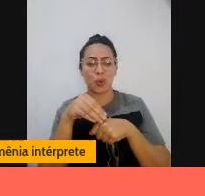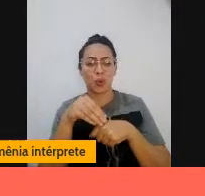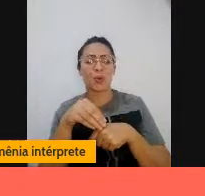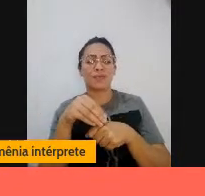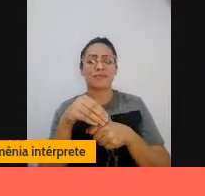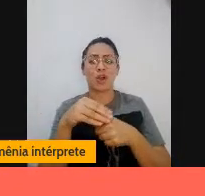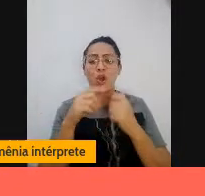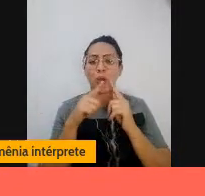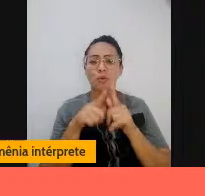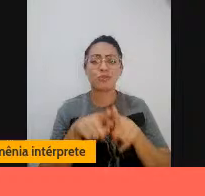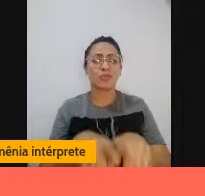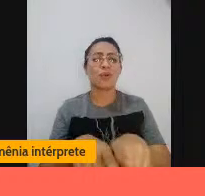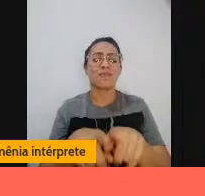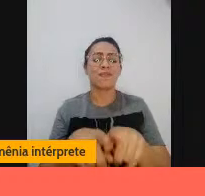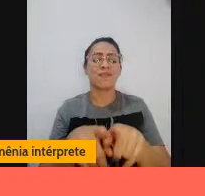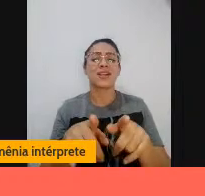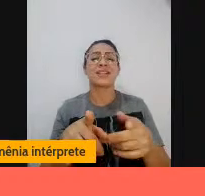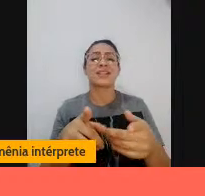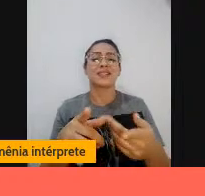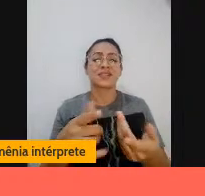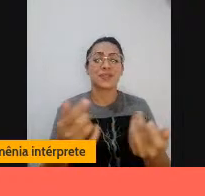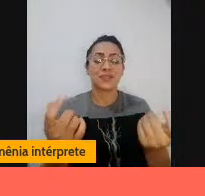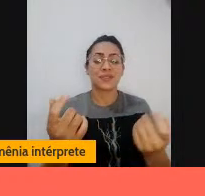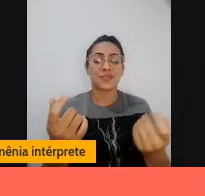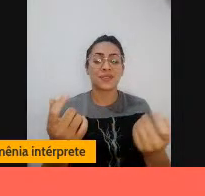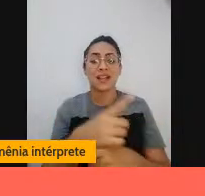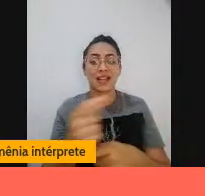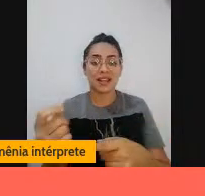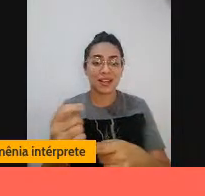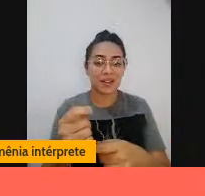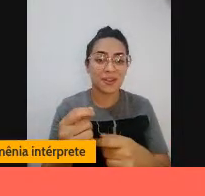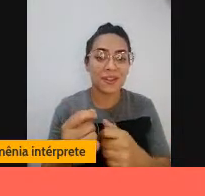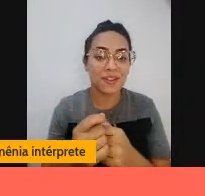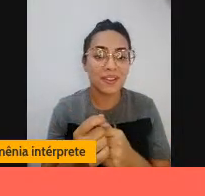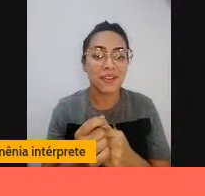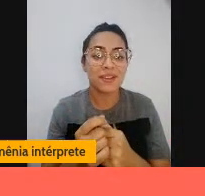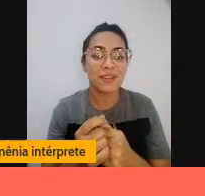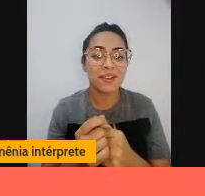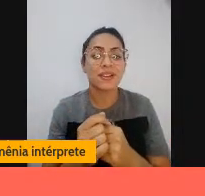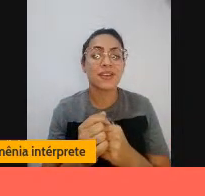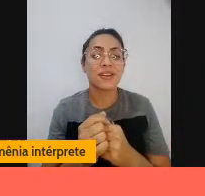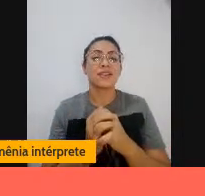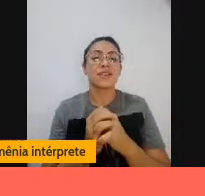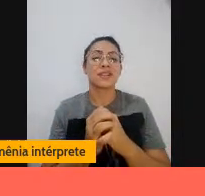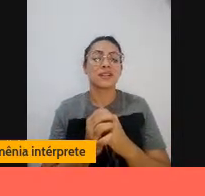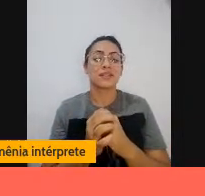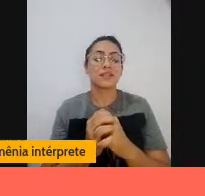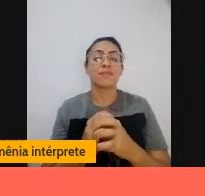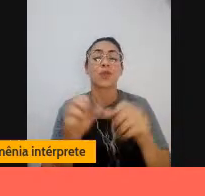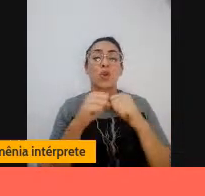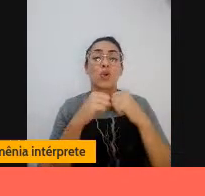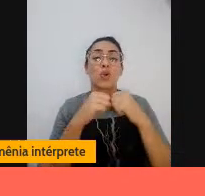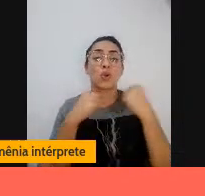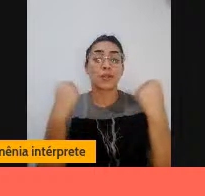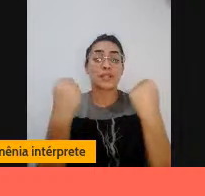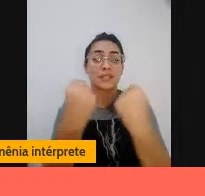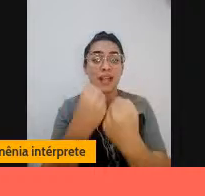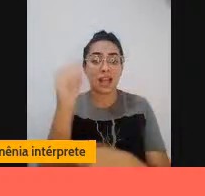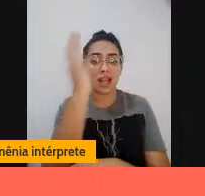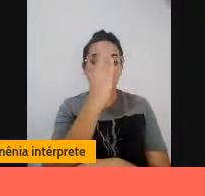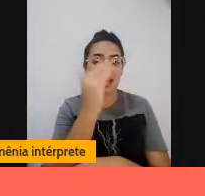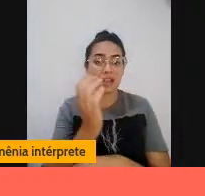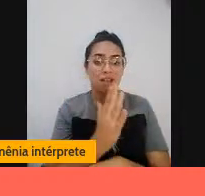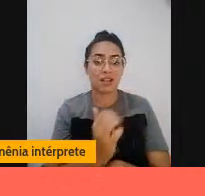Concomitantemente, nós estamos saindo, e terminou ontem, foi 17, 18, 19, do Seminário Nacional